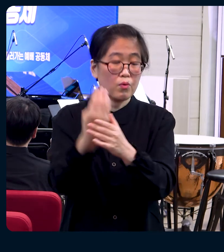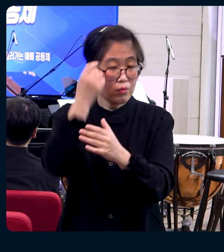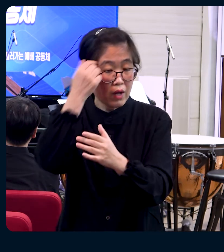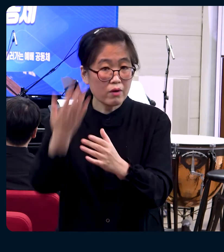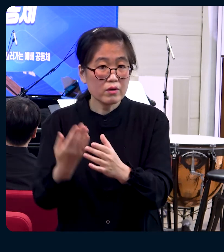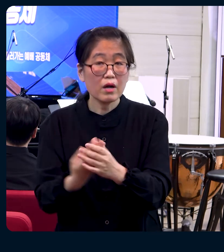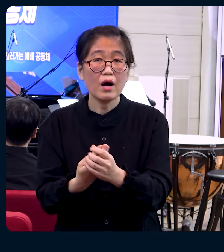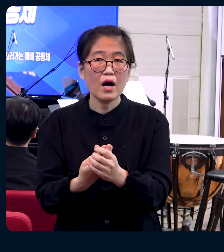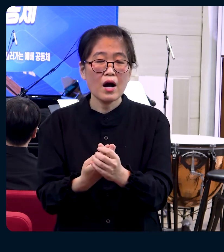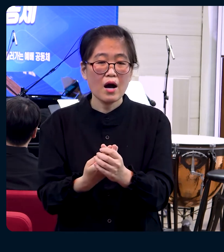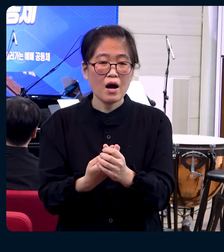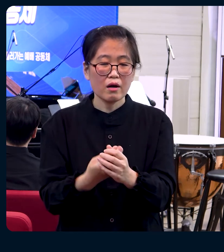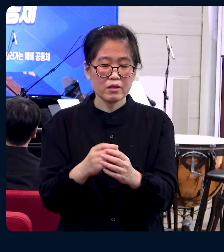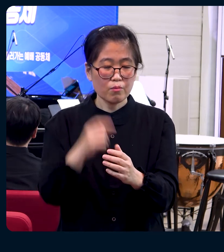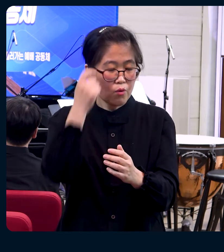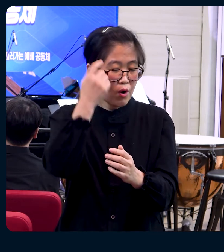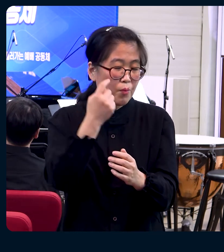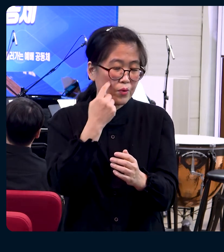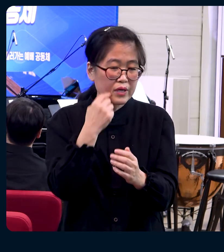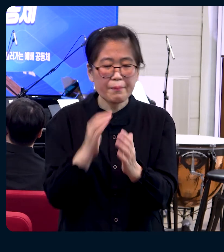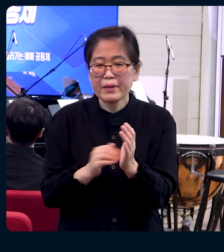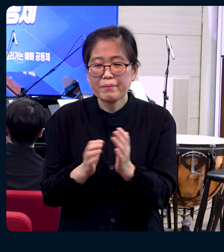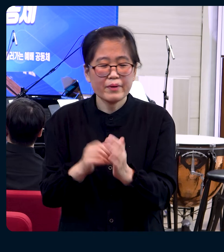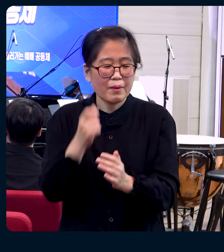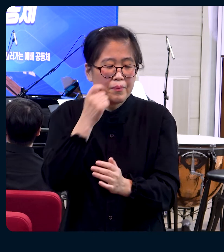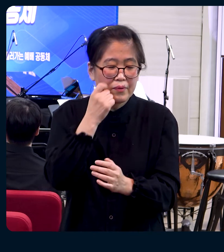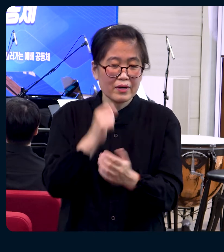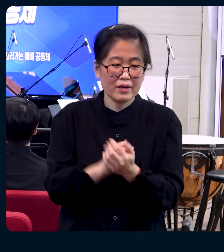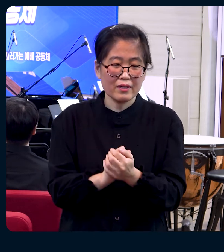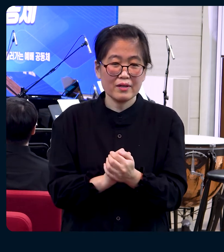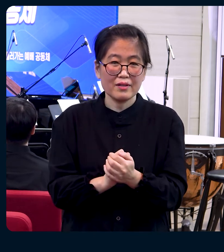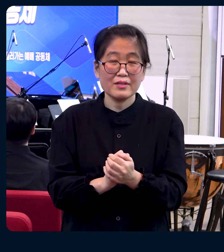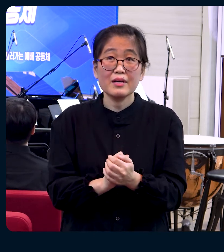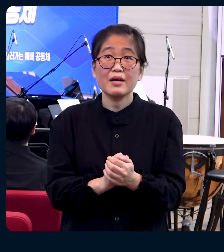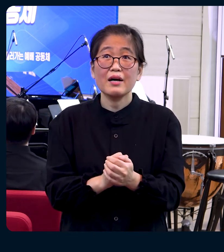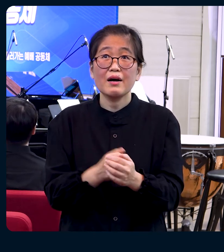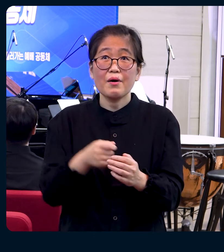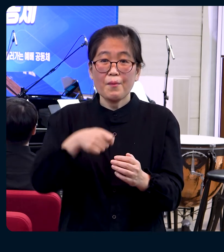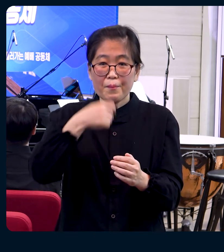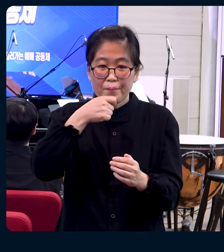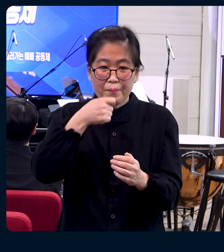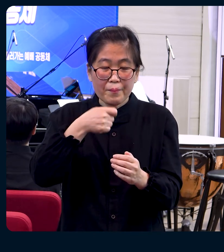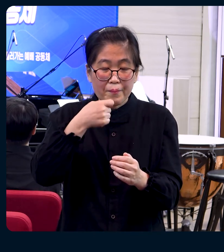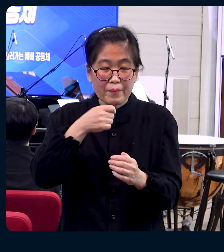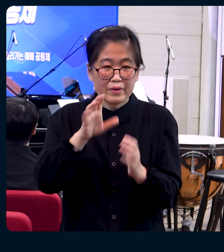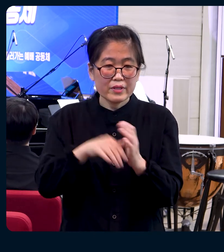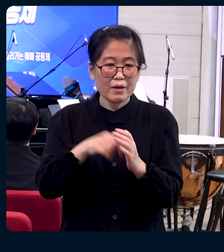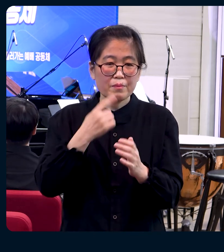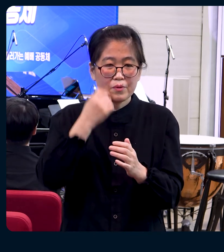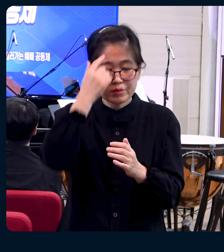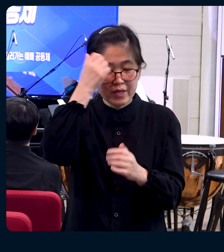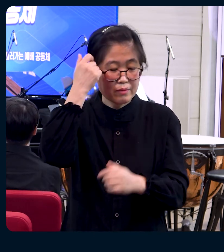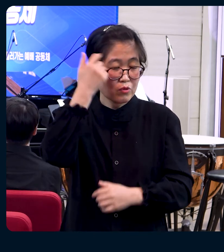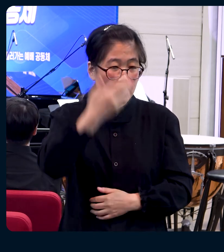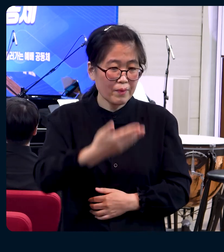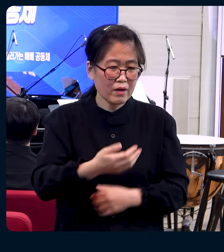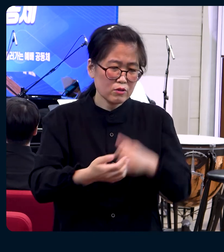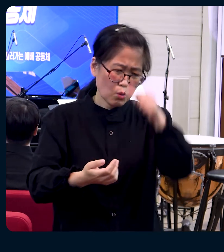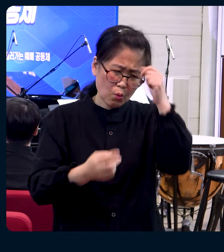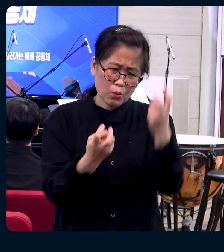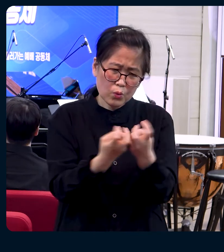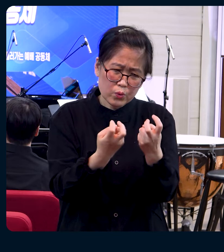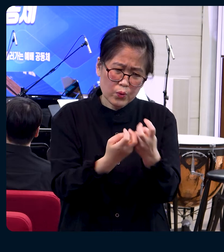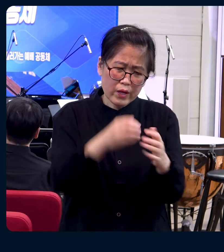했더니 사업 비밀이라 말할 수 없다고. 방송 끝나면 식사 때 얘기하겠다고. 그래서 식사 때 얘기했대요. 목사님